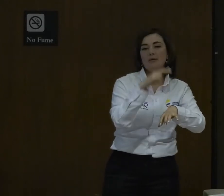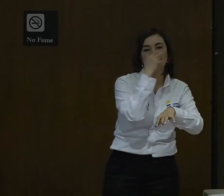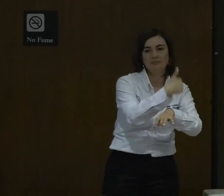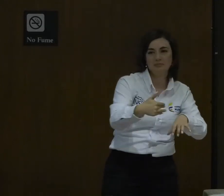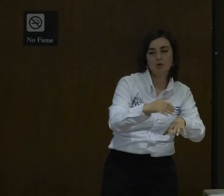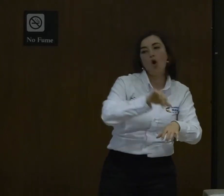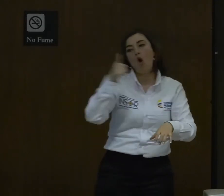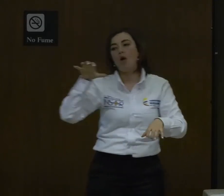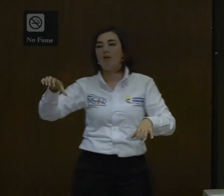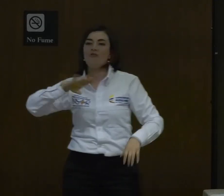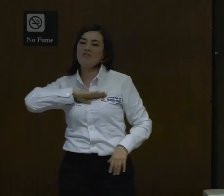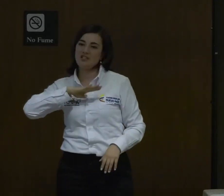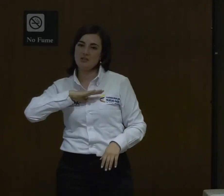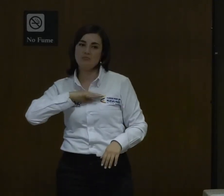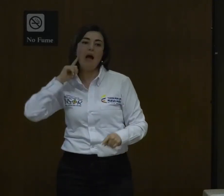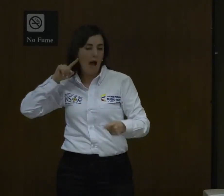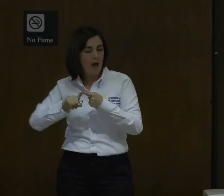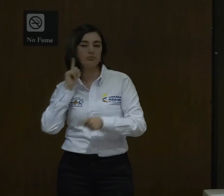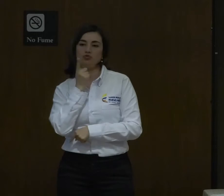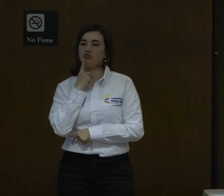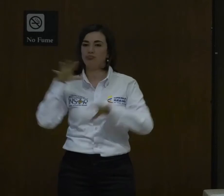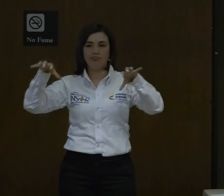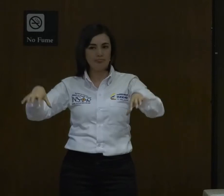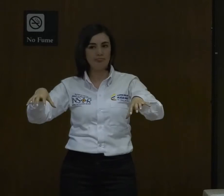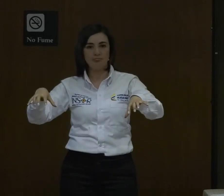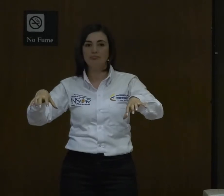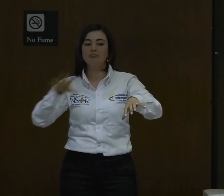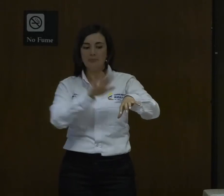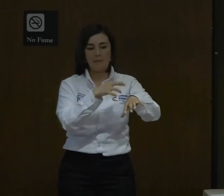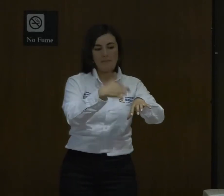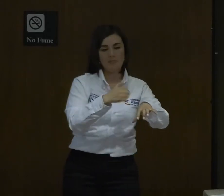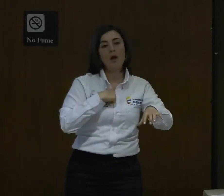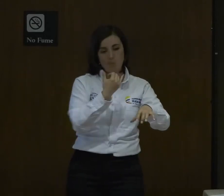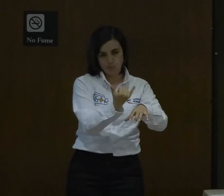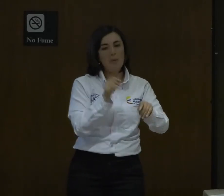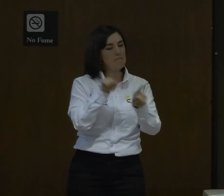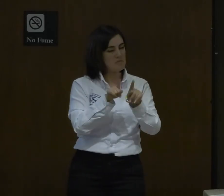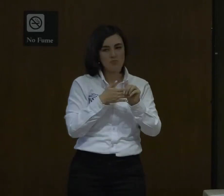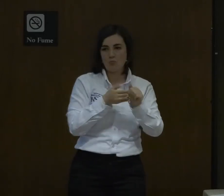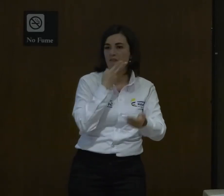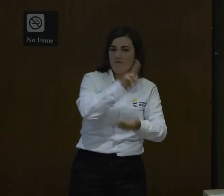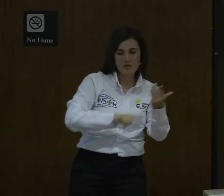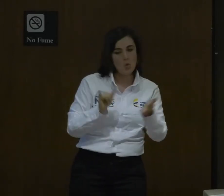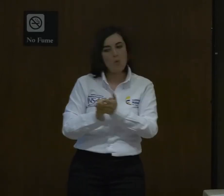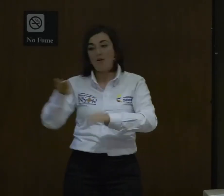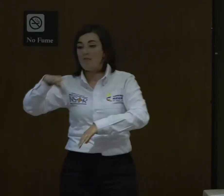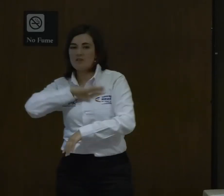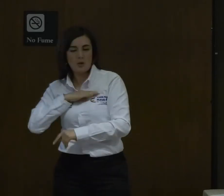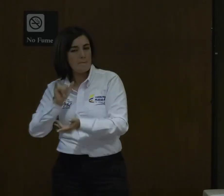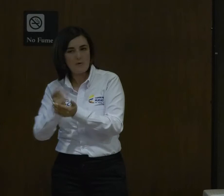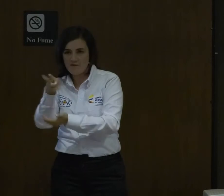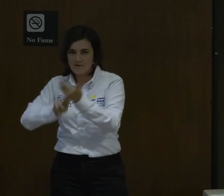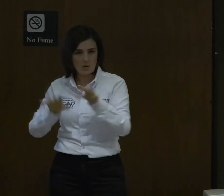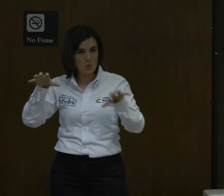de secundaria para niños sordos, que son escuelas bilingües. Bien, y por supuesto